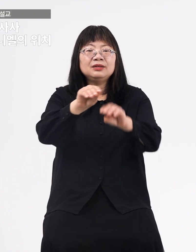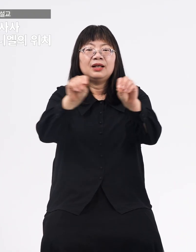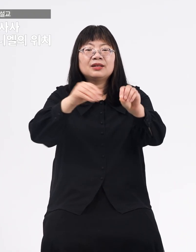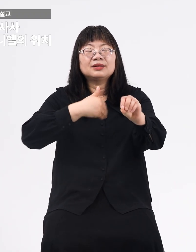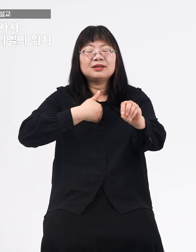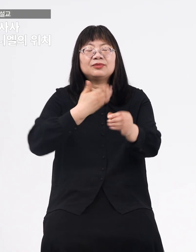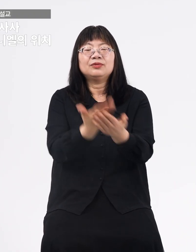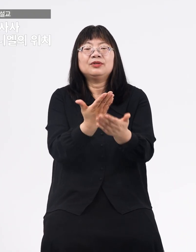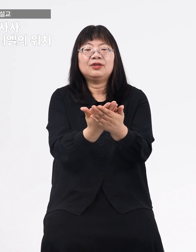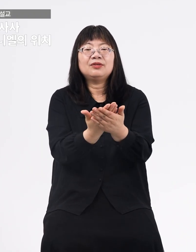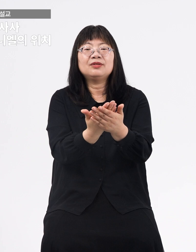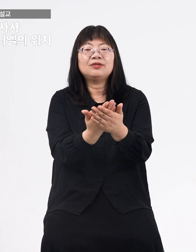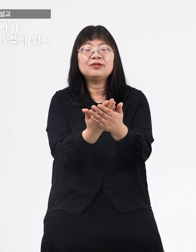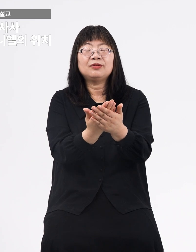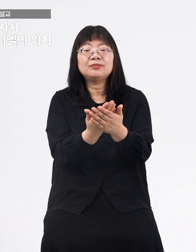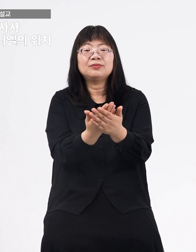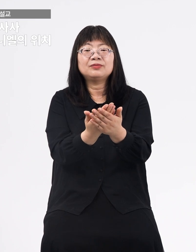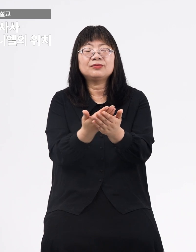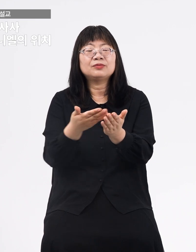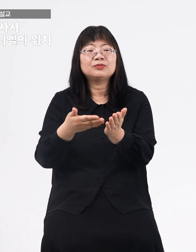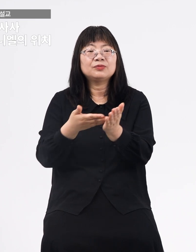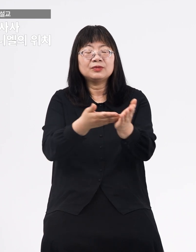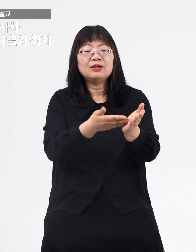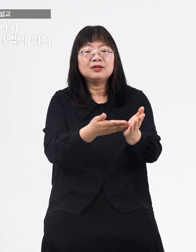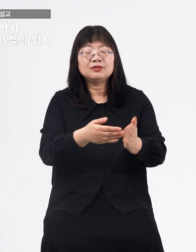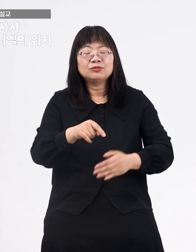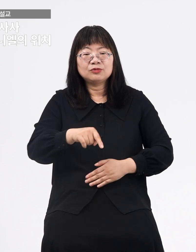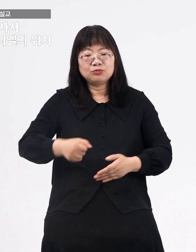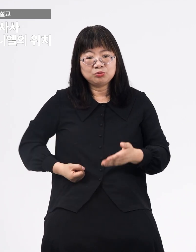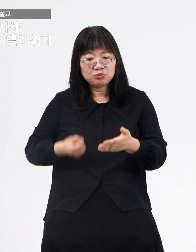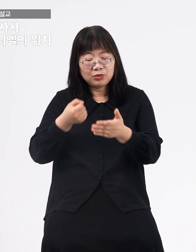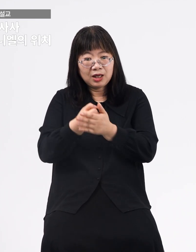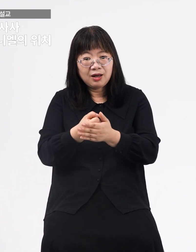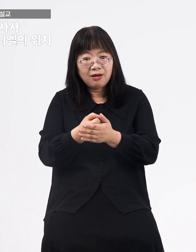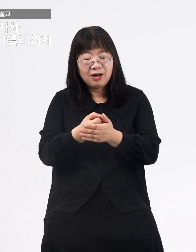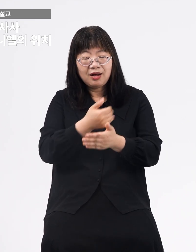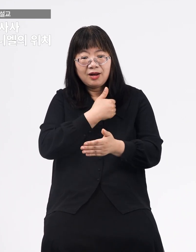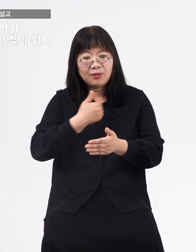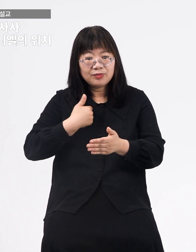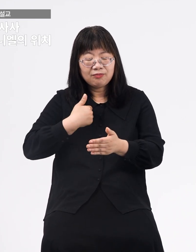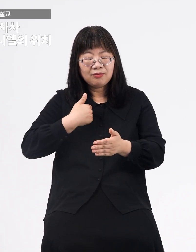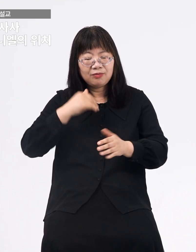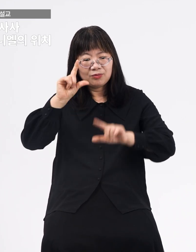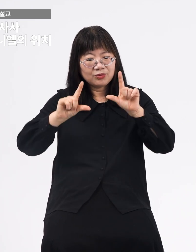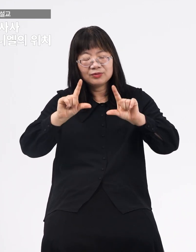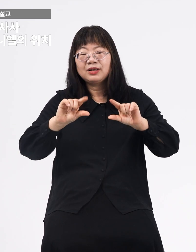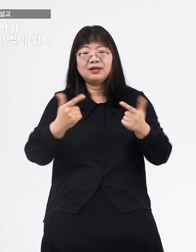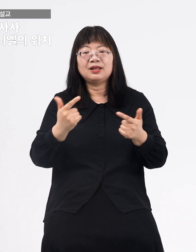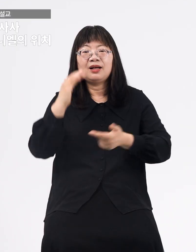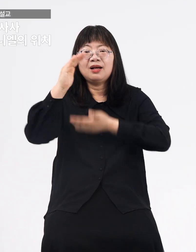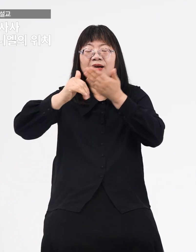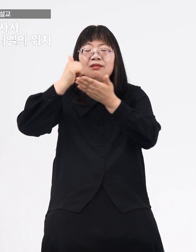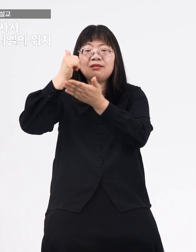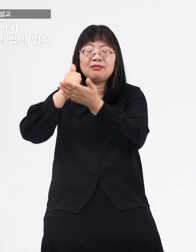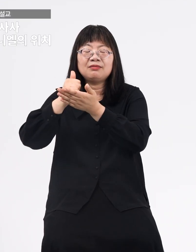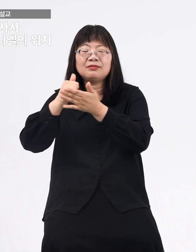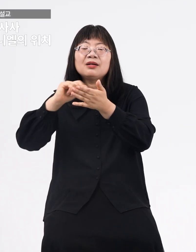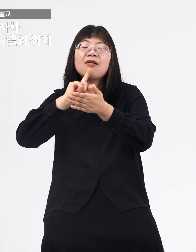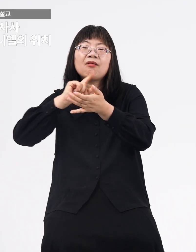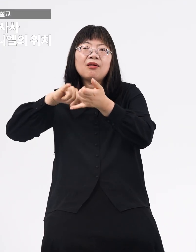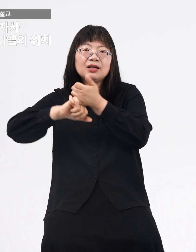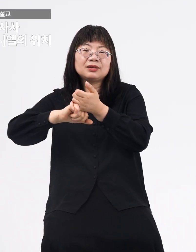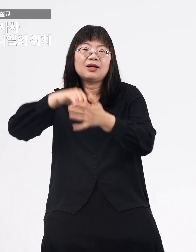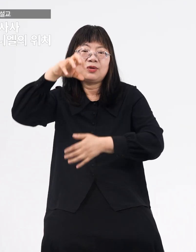주소서. 그것은 무슨 혹이나 용맹과 담대함의 차원이 아니에요. 하나님이